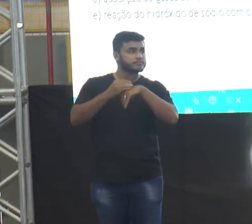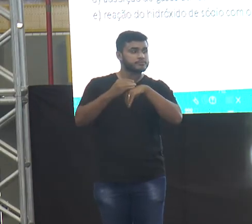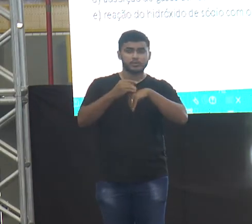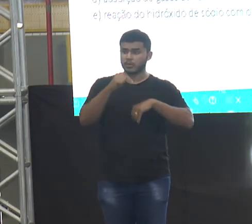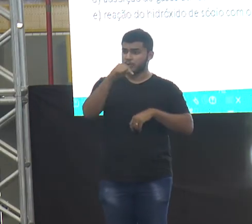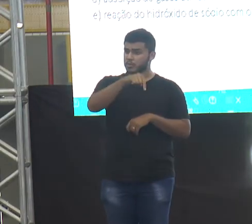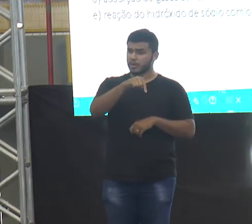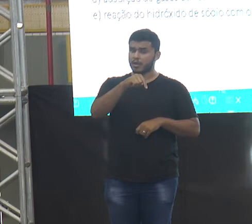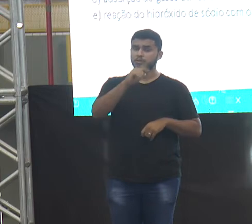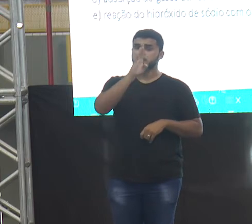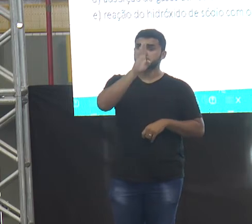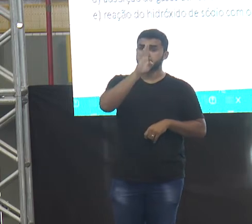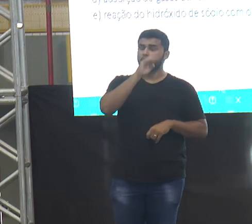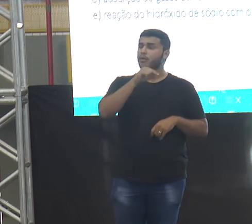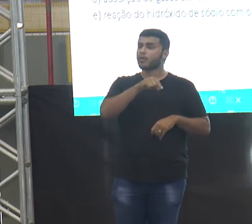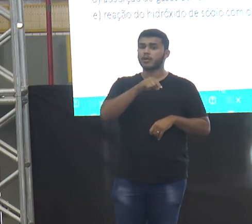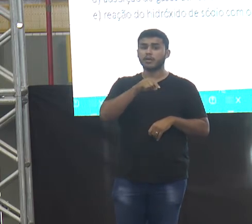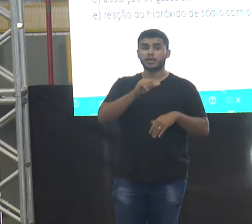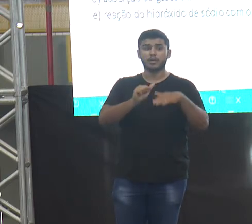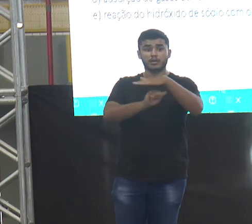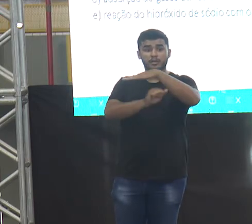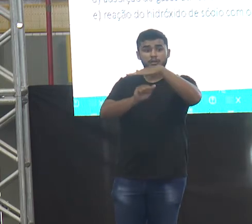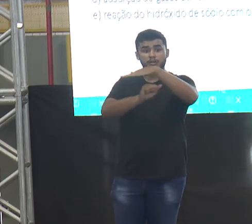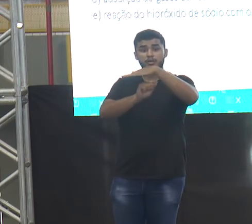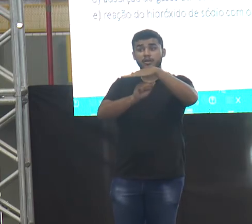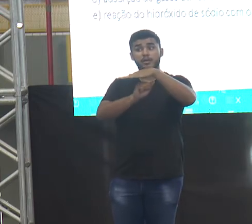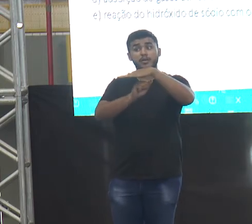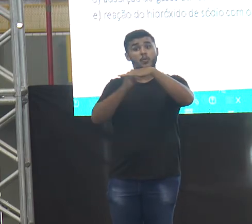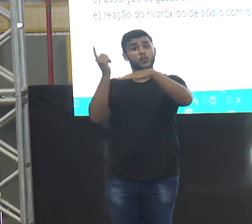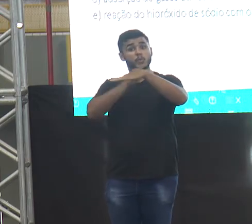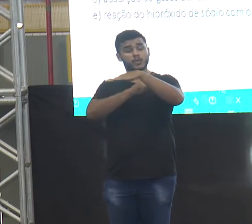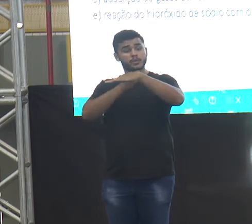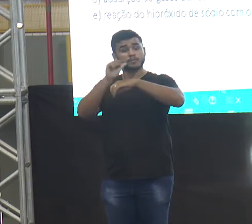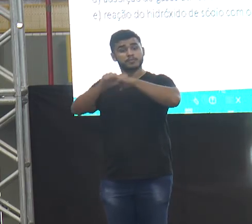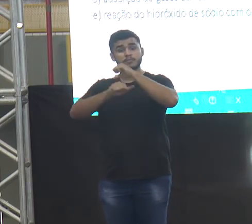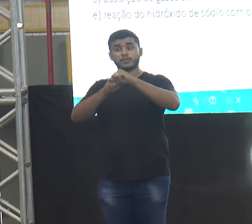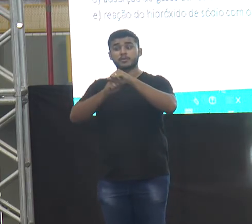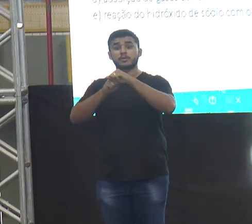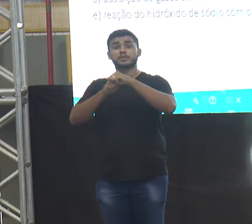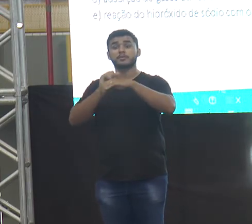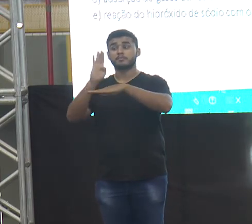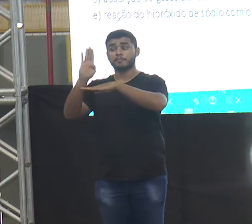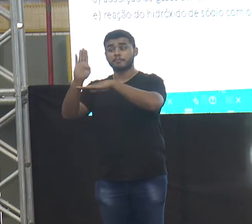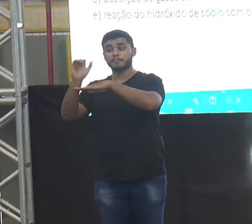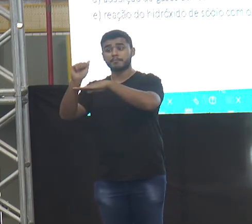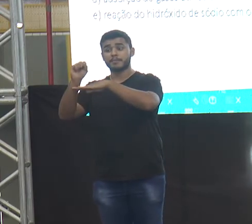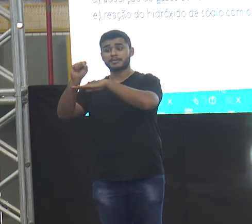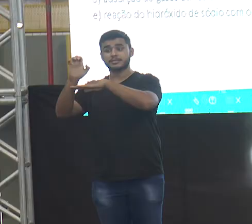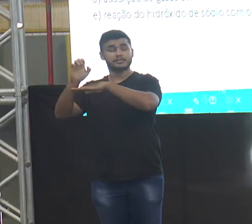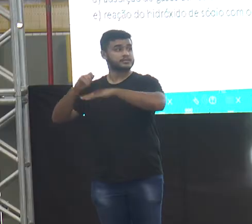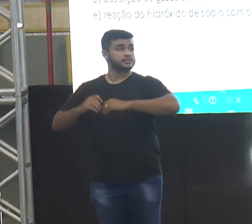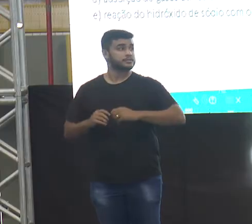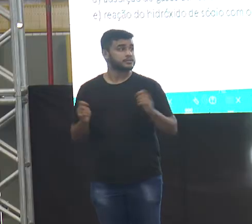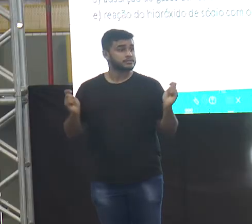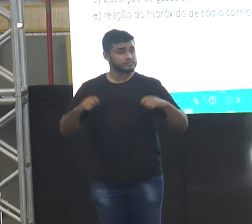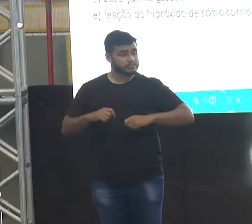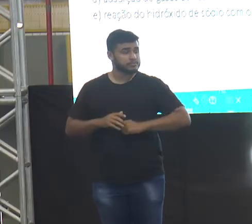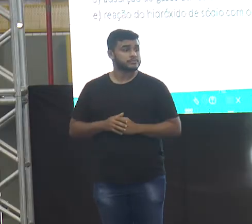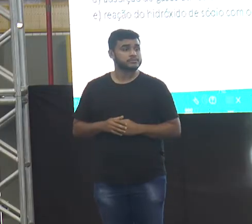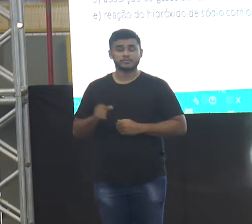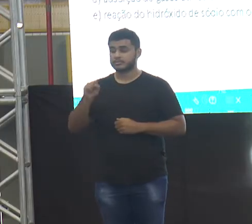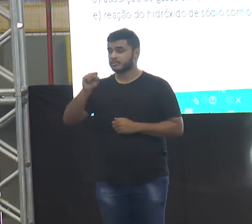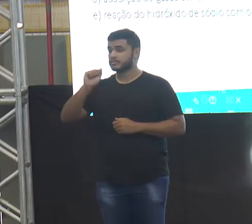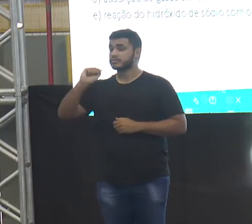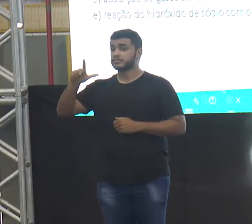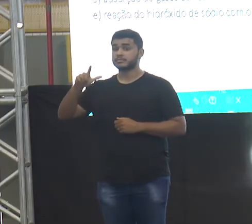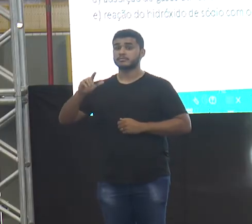Se eu quero neutralizar um ácido, eu tenho que usar alguma coisa que tenha caráter o quê? Pode ser um sal